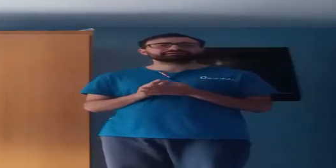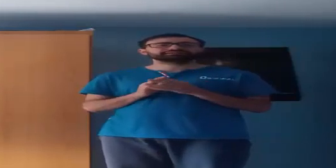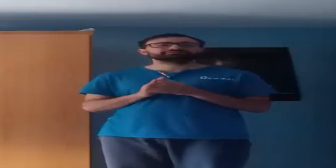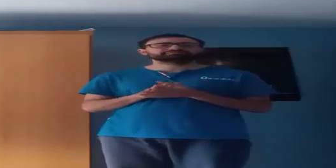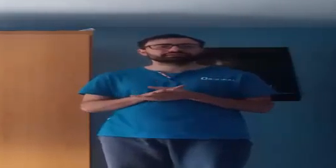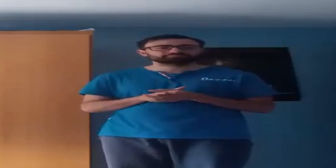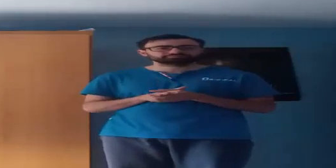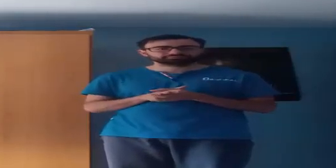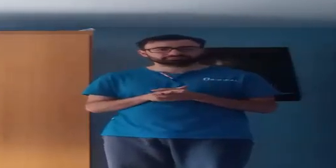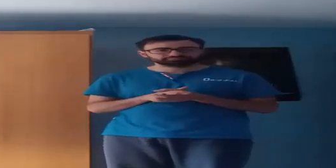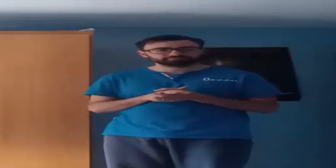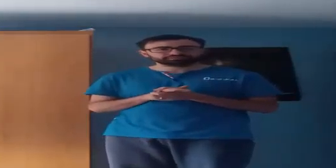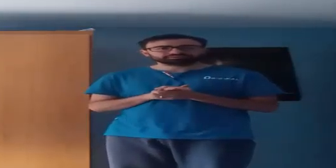al inframundo.